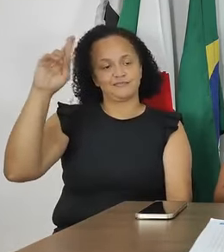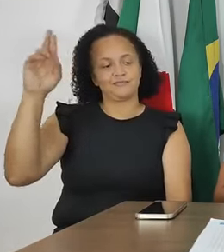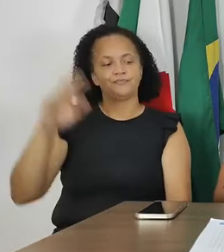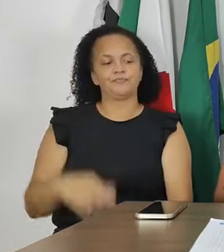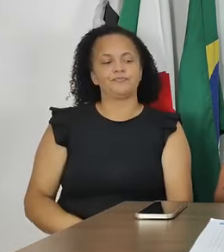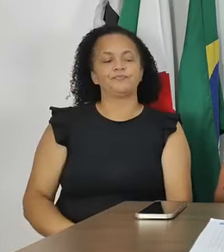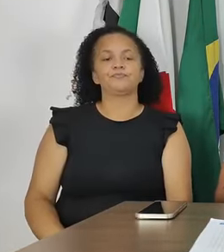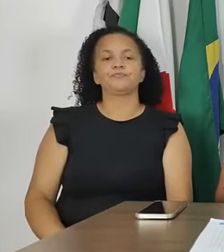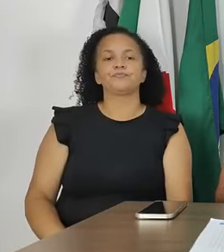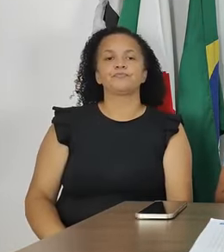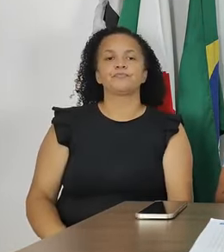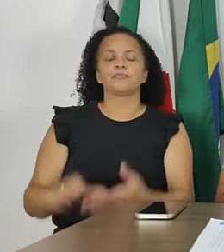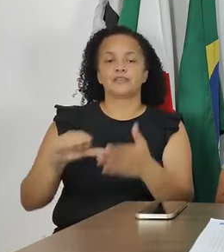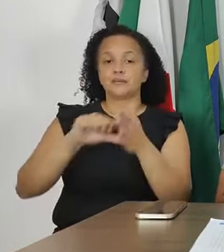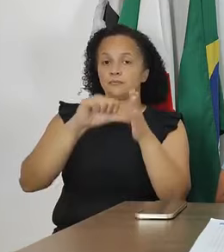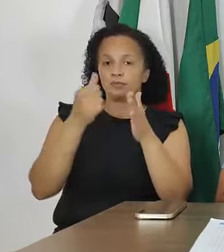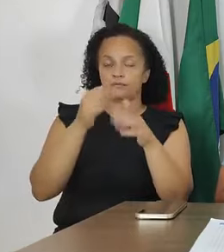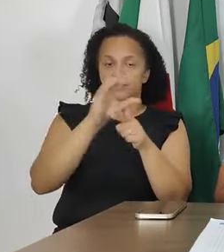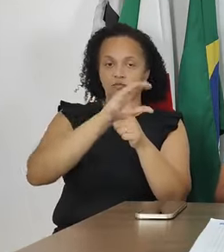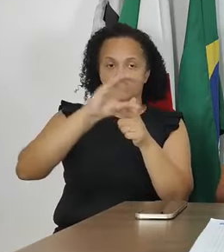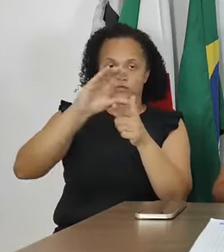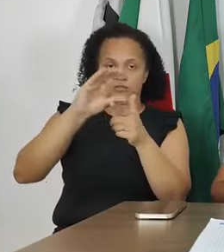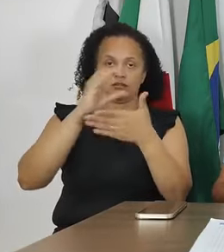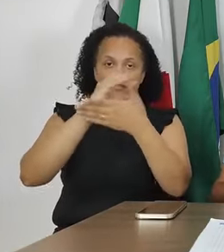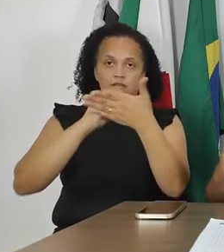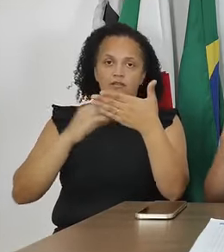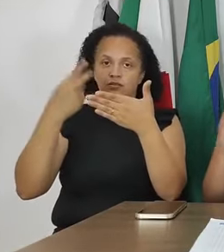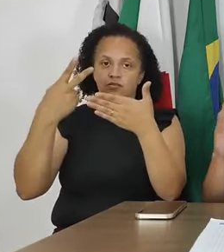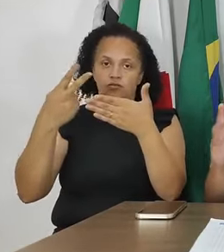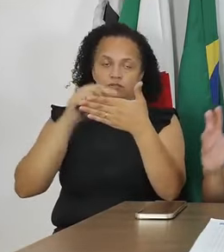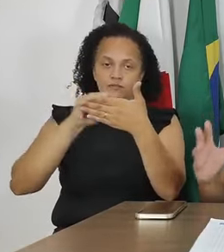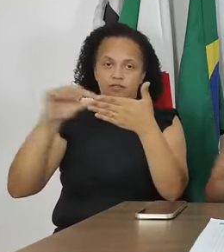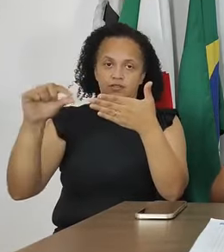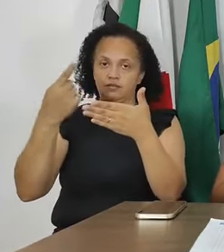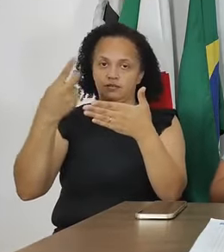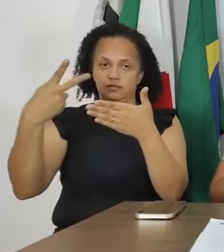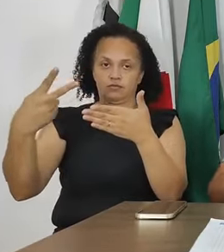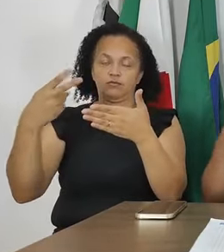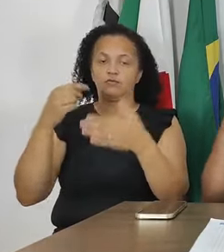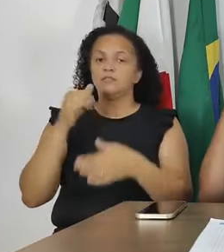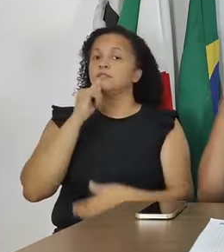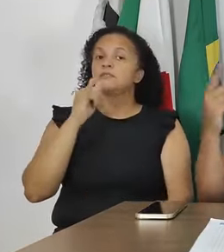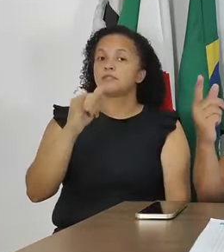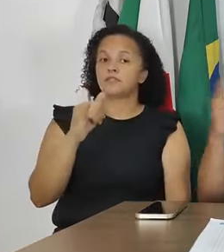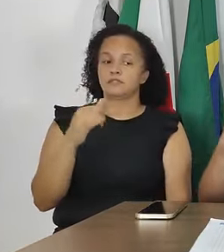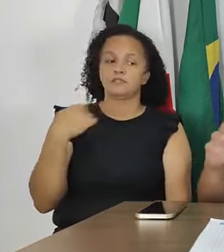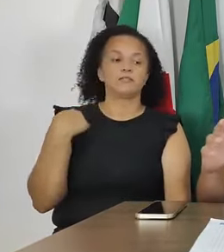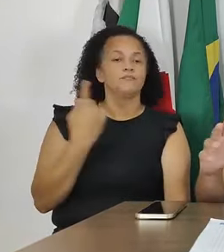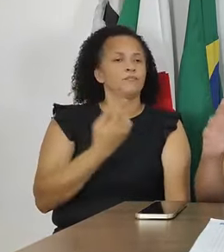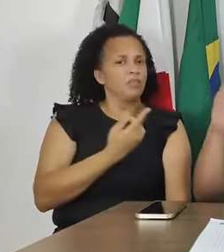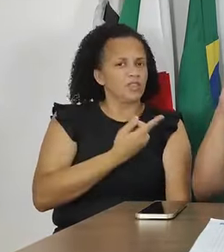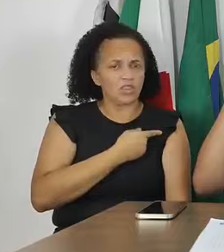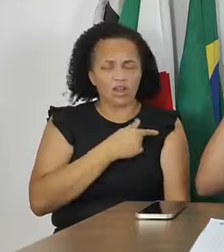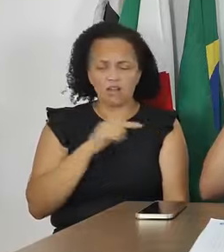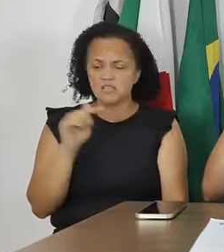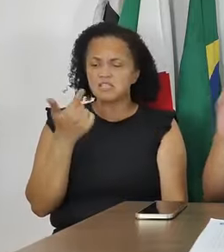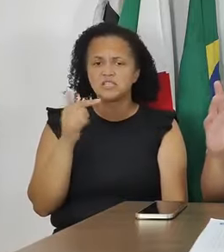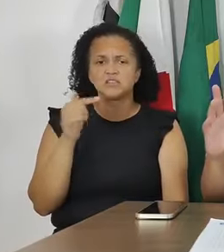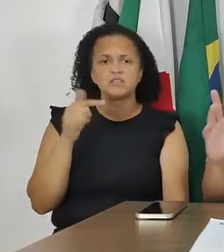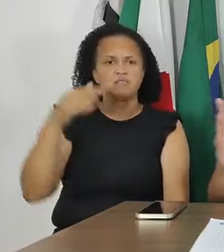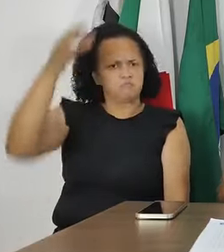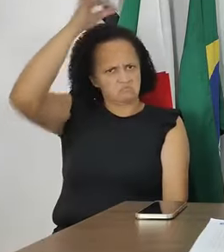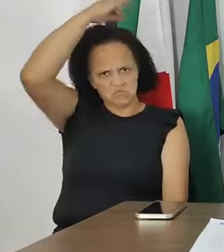Ora, 1 Coríntios capítulo 2, versículo 12 diz assim, ora, nós não temos recebido o Espírito